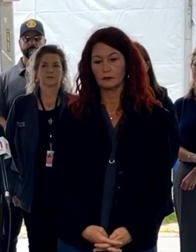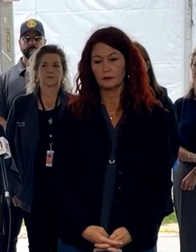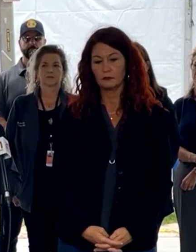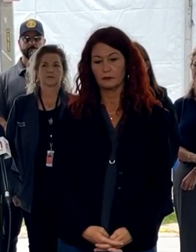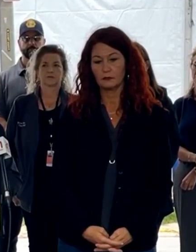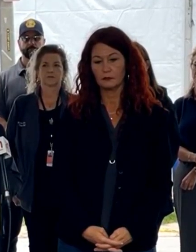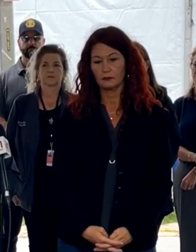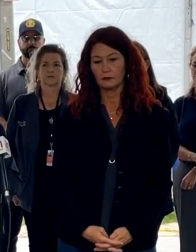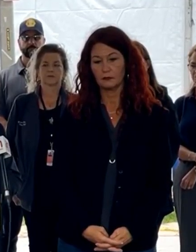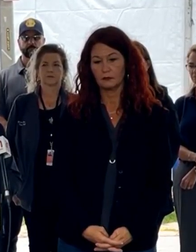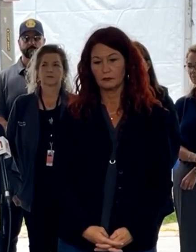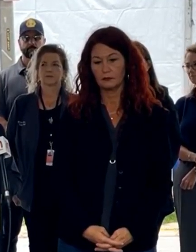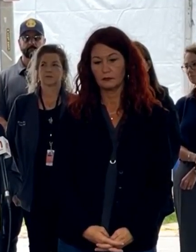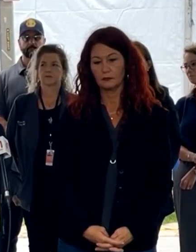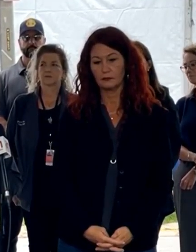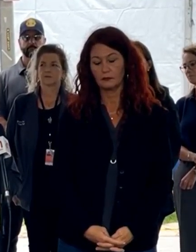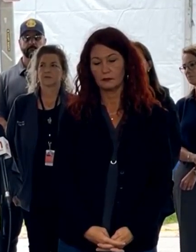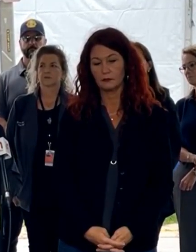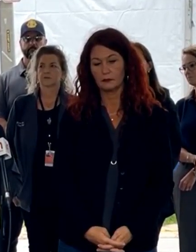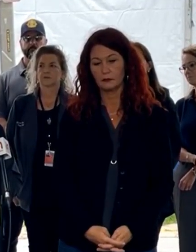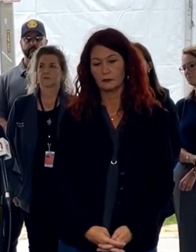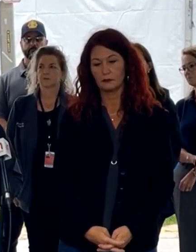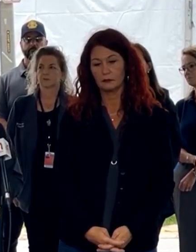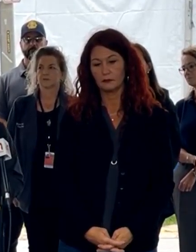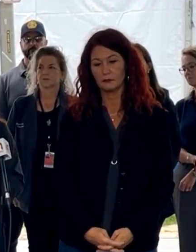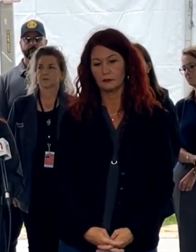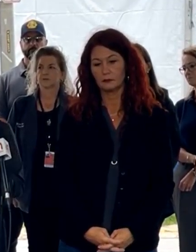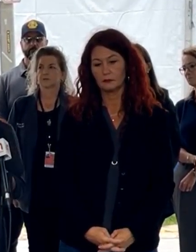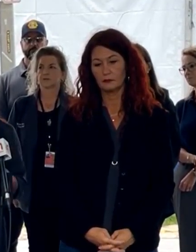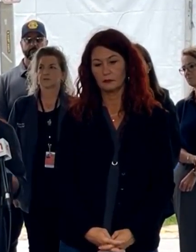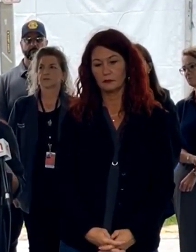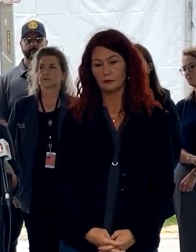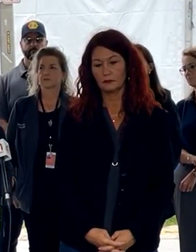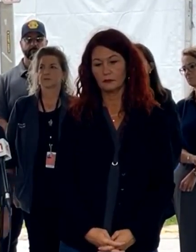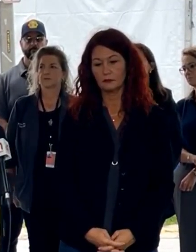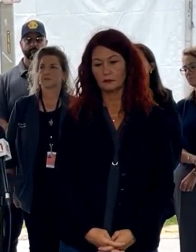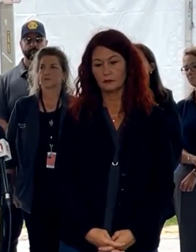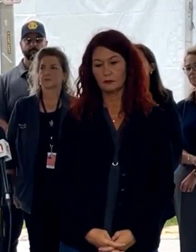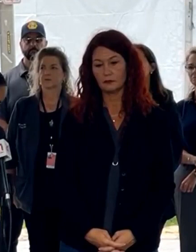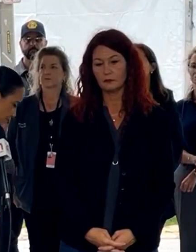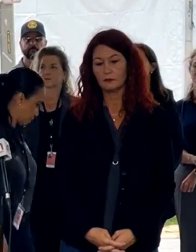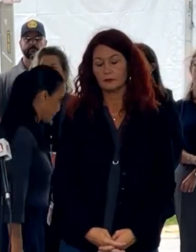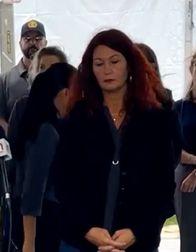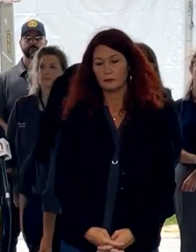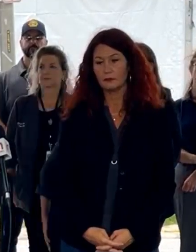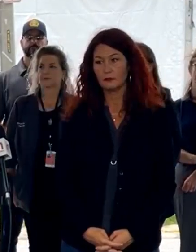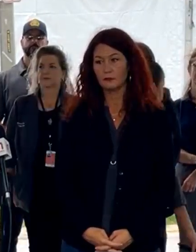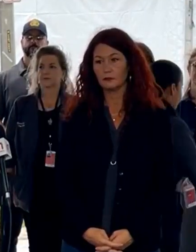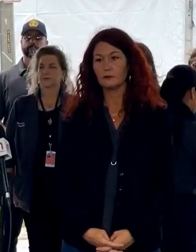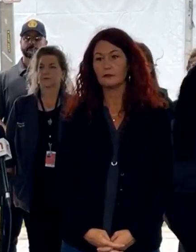un aproximado de 2.500 toneladas de escombros. Muchas gracias.